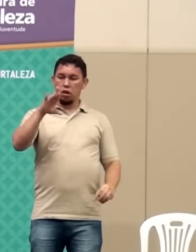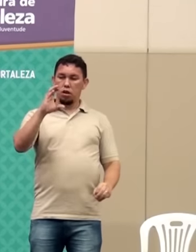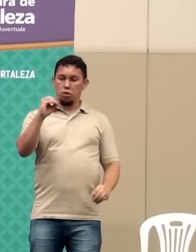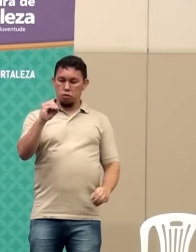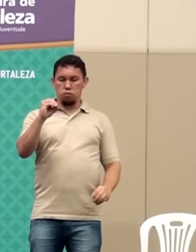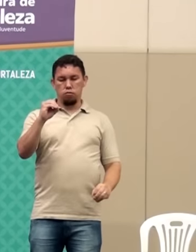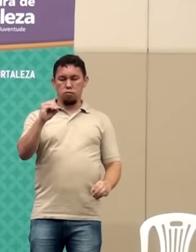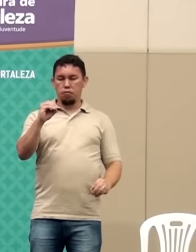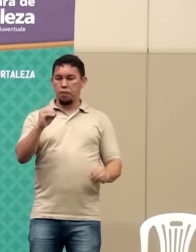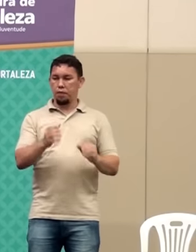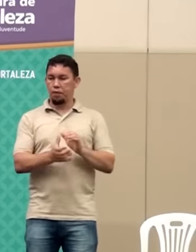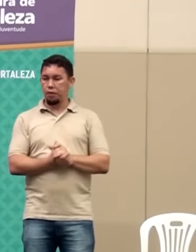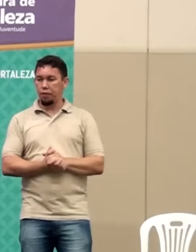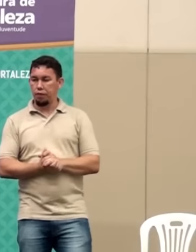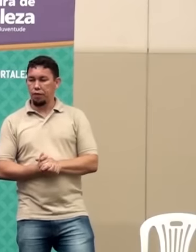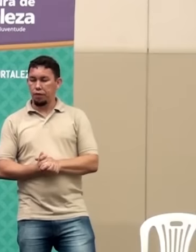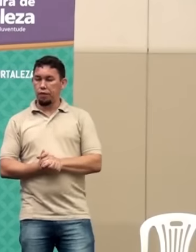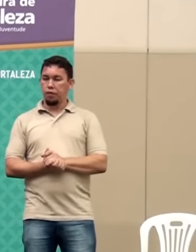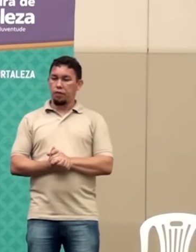tá?